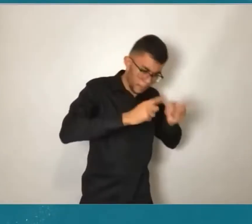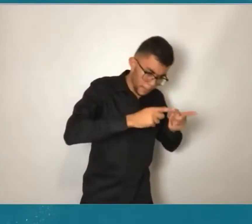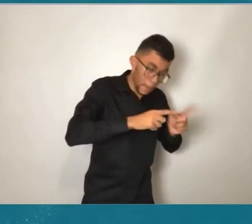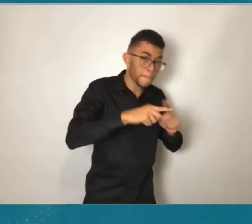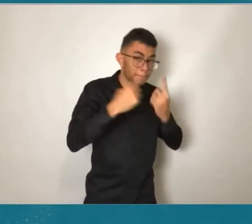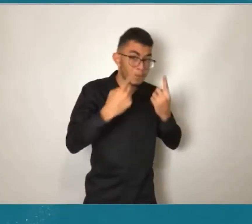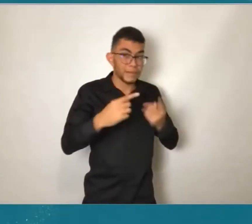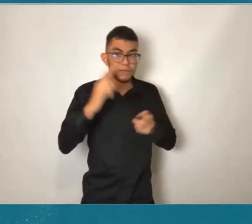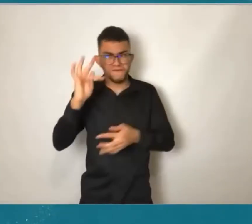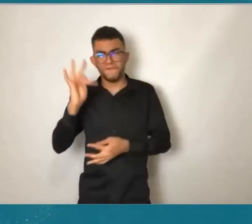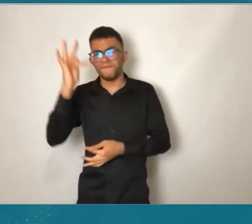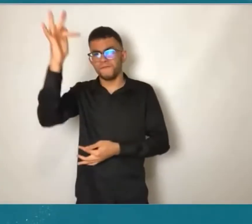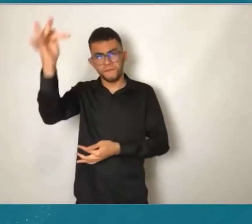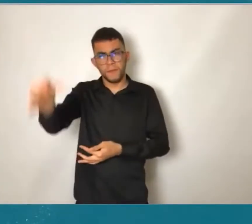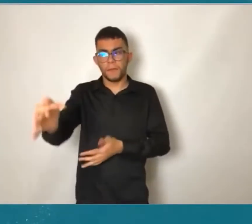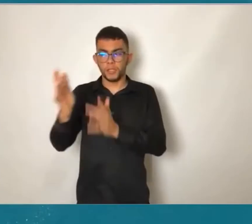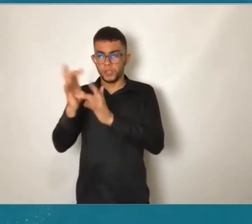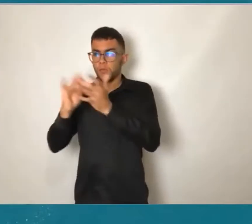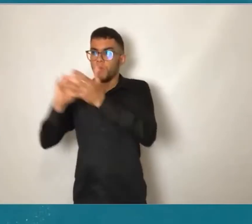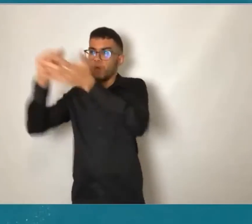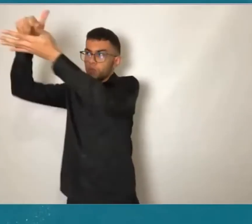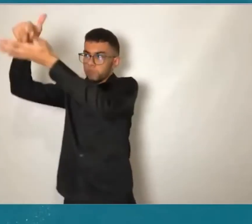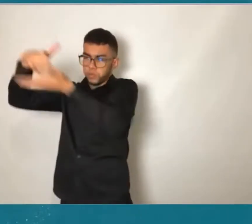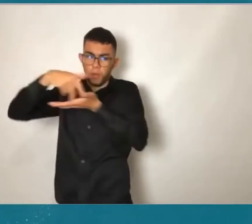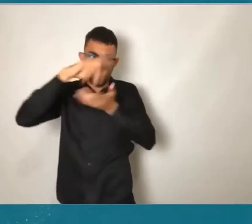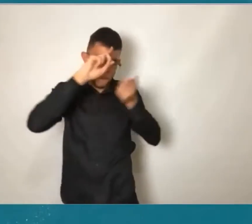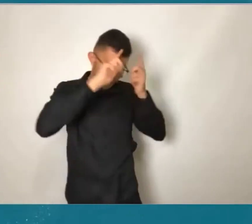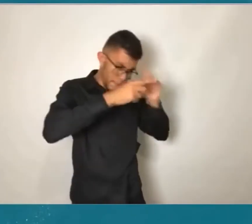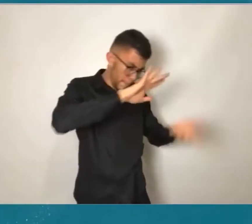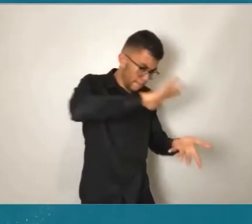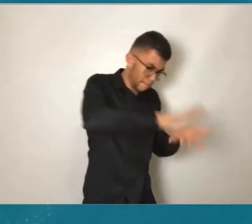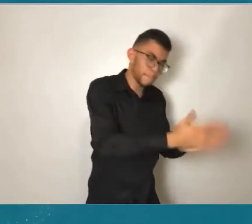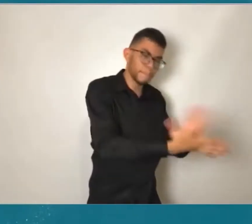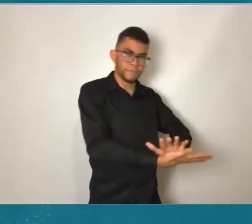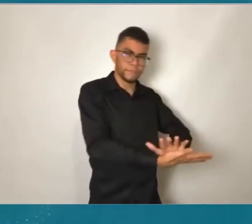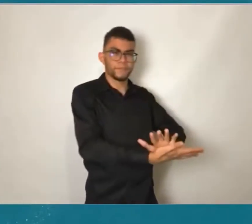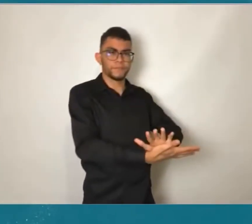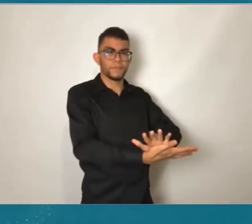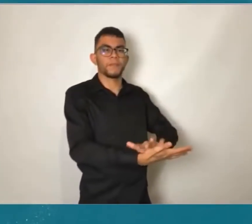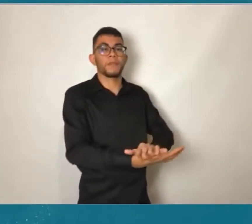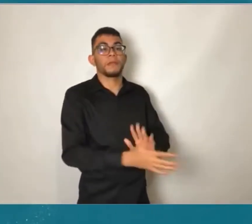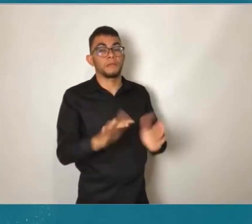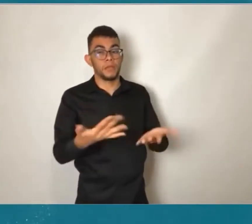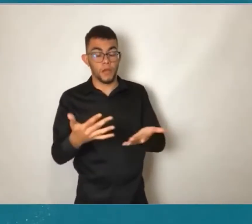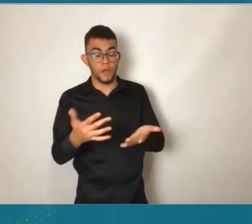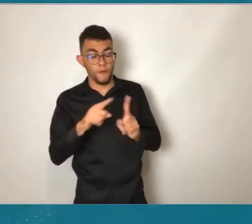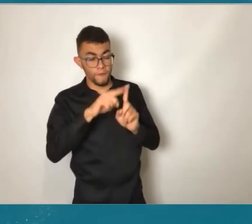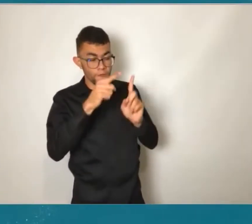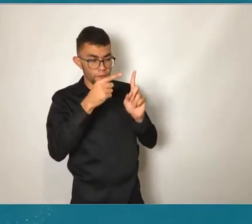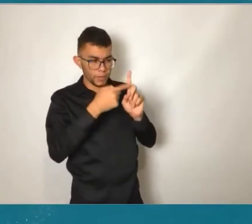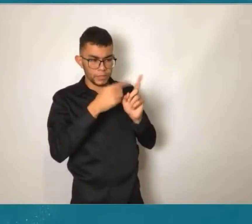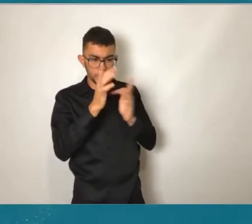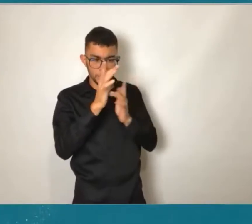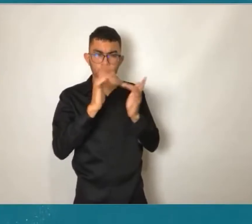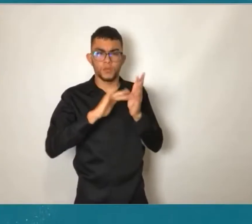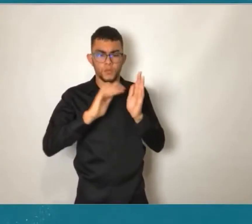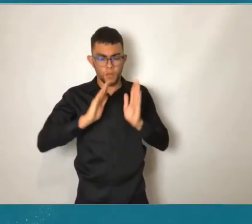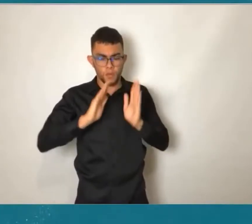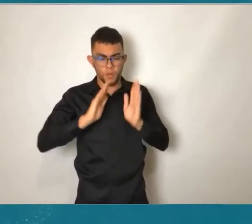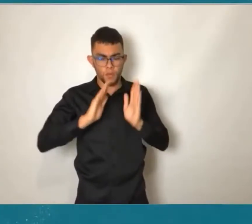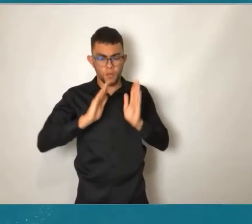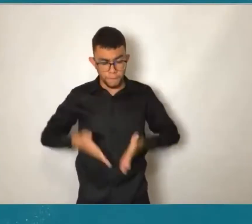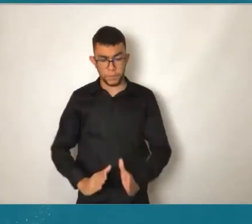os homens. É Deus conosco. Irmão, desde que esse momento aconteceu com a Maria,